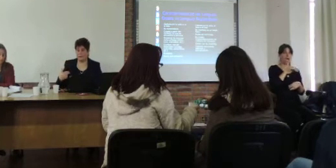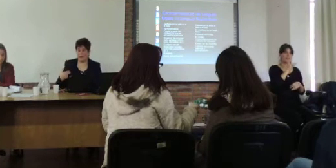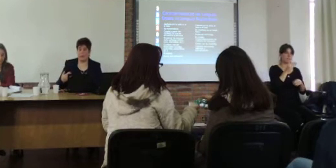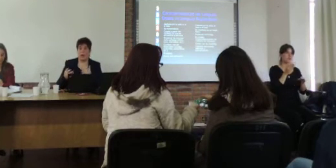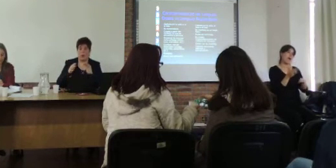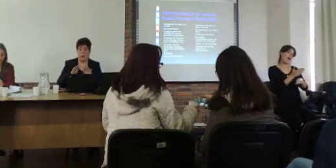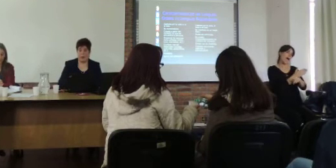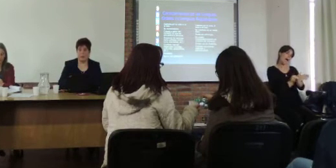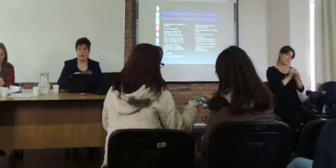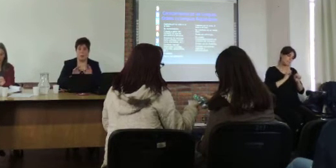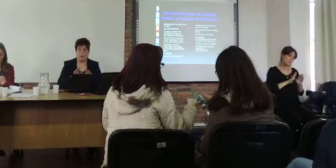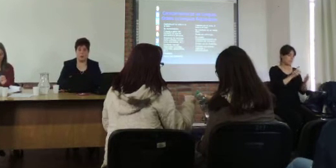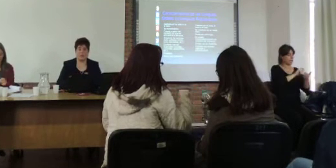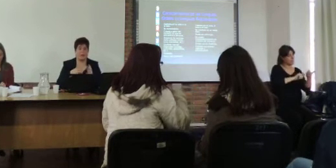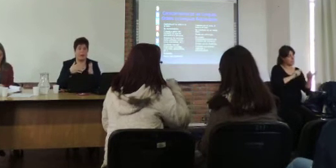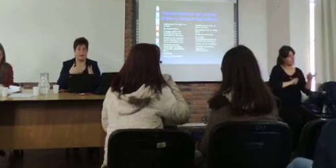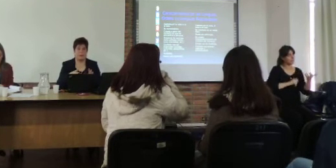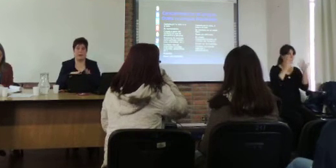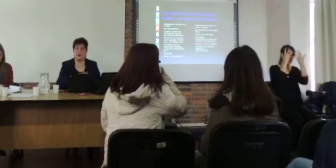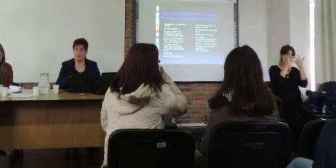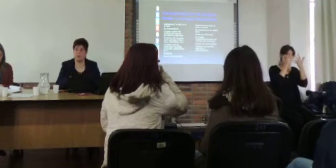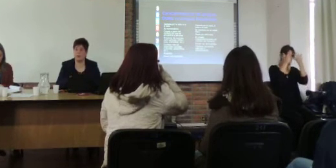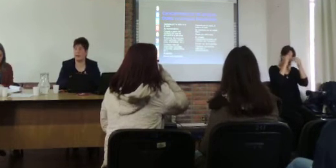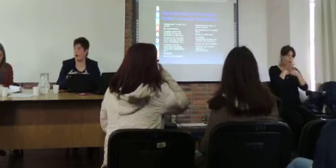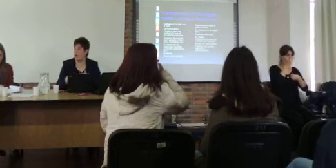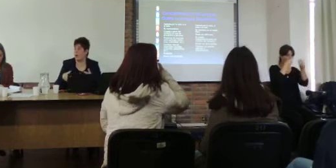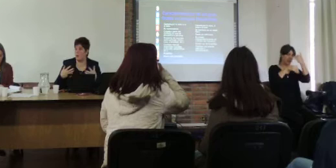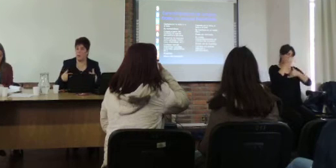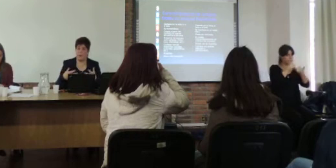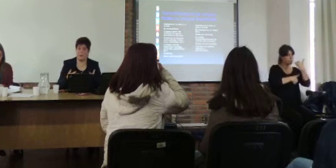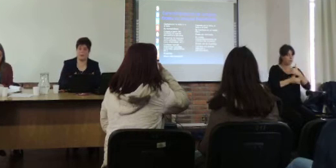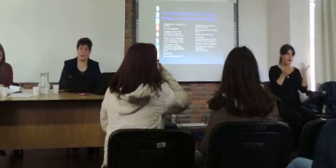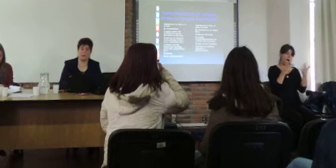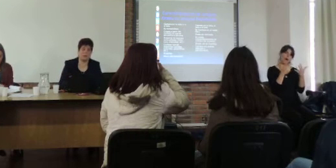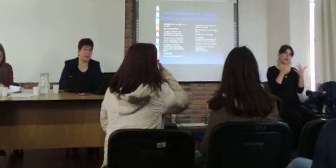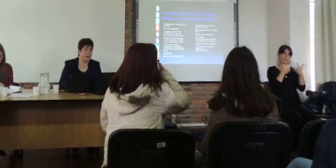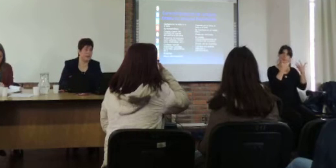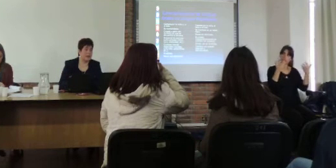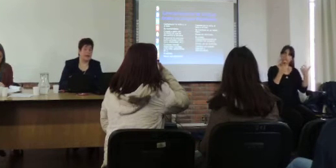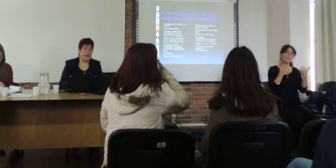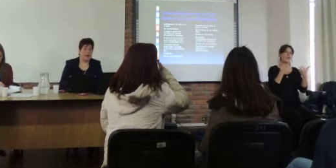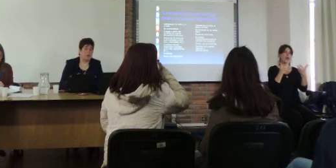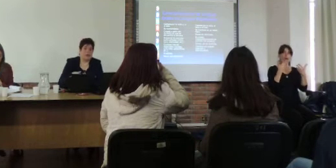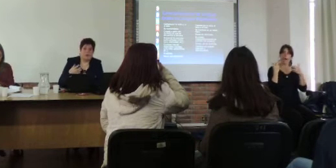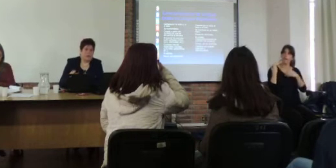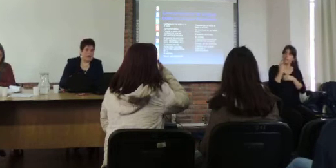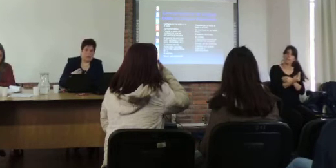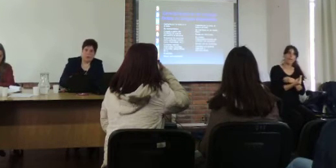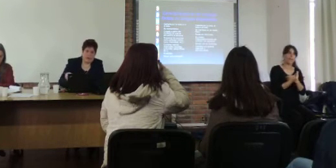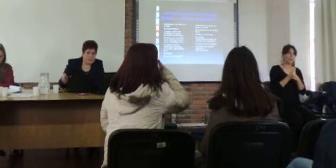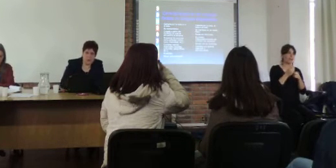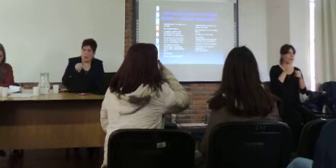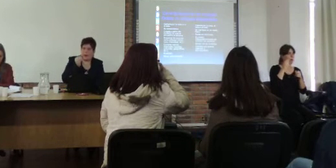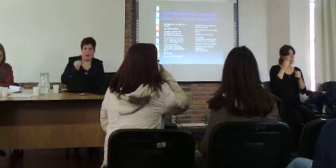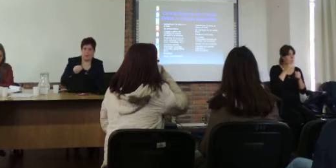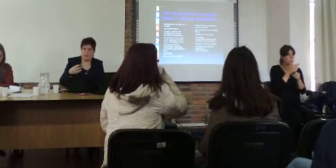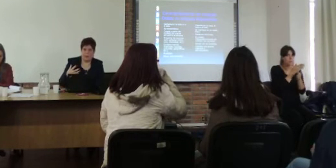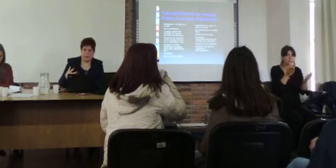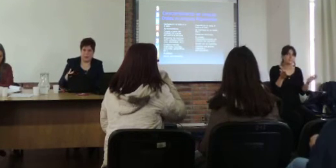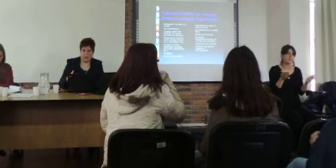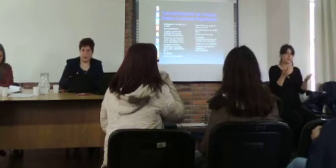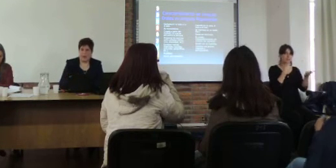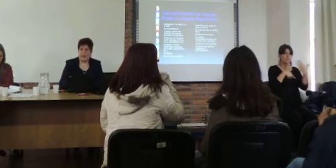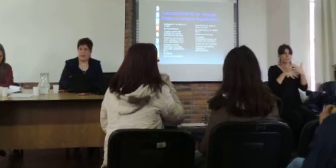preparé antes, lo escribí, lo procesé con una determinada estructura y ahora, cuando lo vengo a presentar a ustedes, utilizo la estructura que me surge en